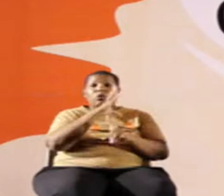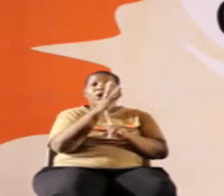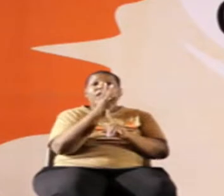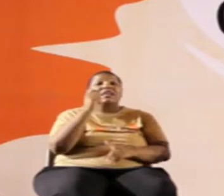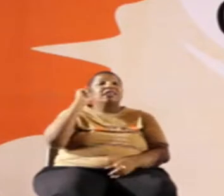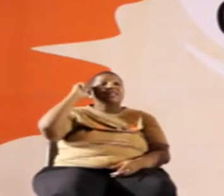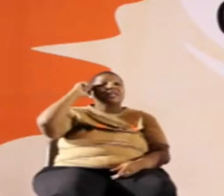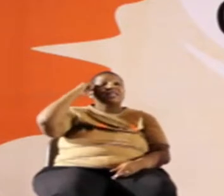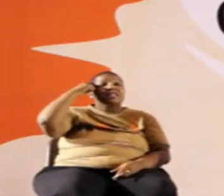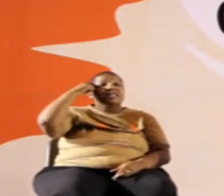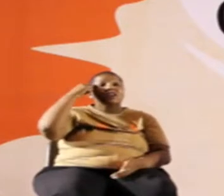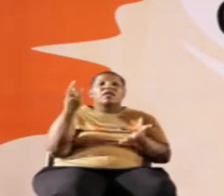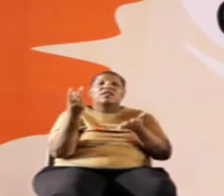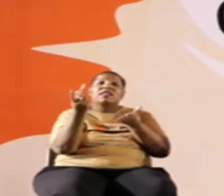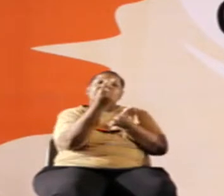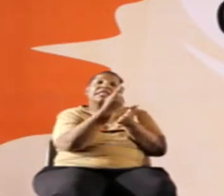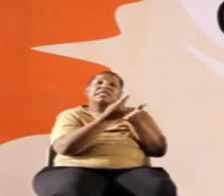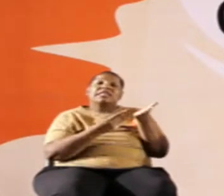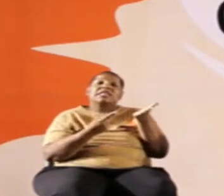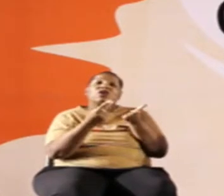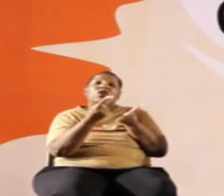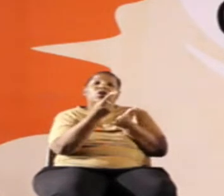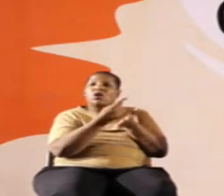negro desenhou essa capa.